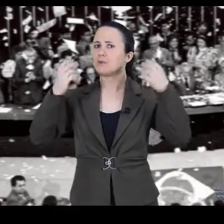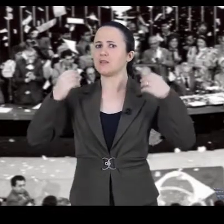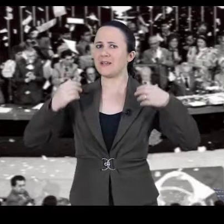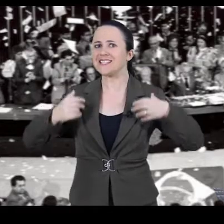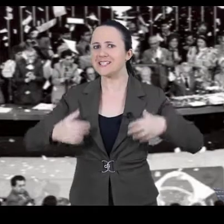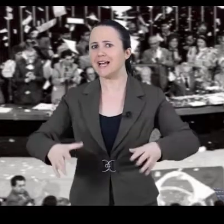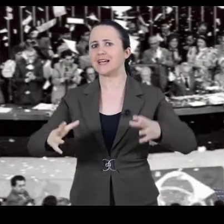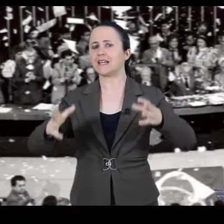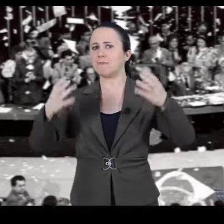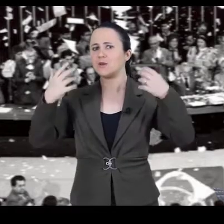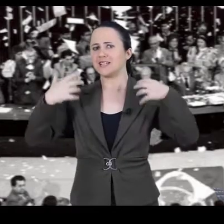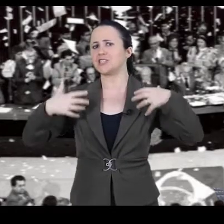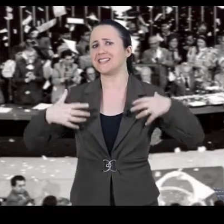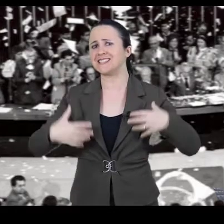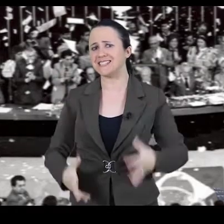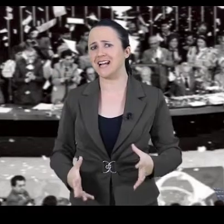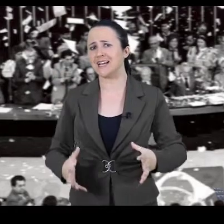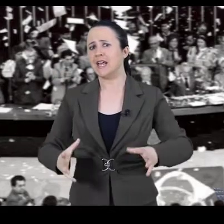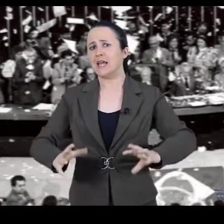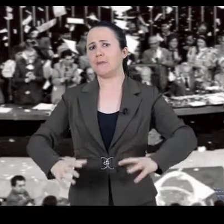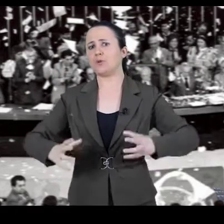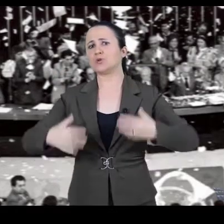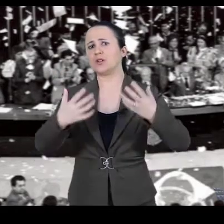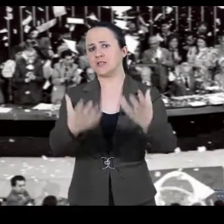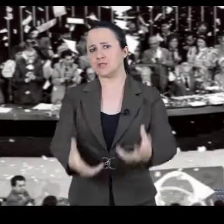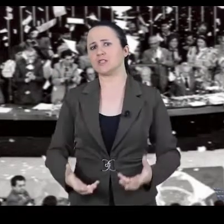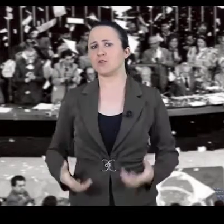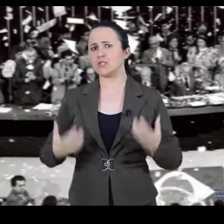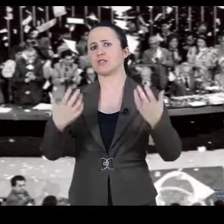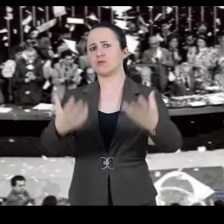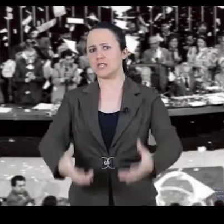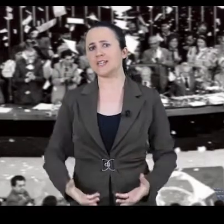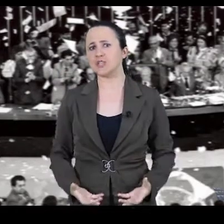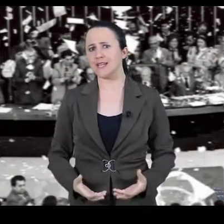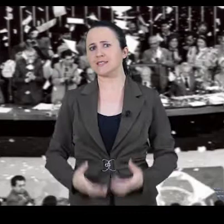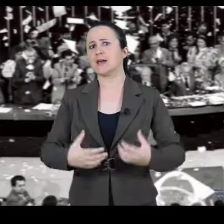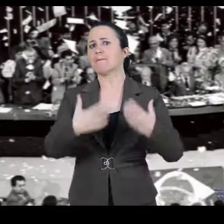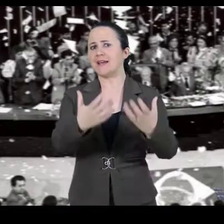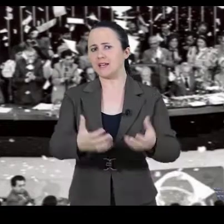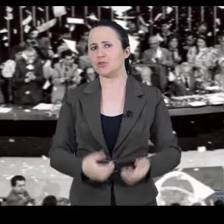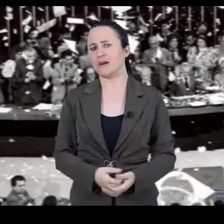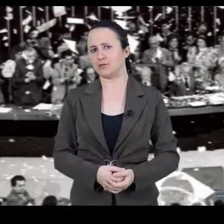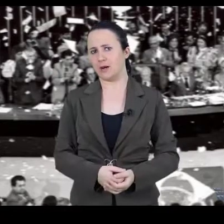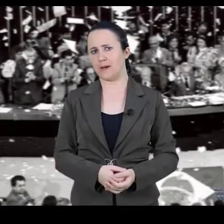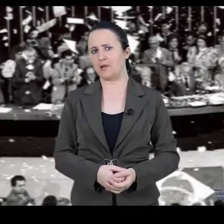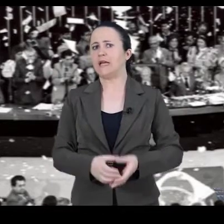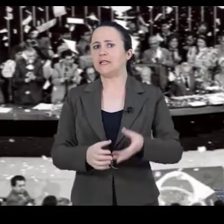possa pensar, em que possa descansar, repor todas as suas forças, as suas energias para retomar o trabalho. Então,